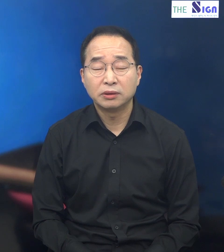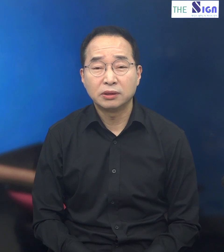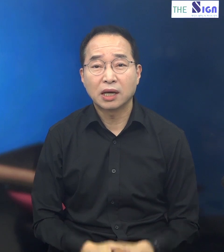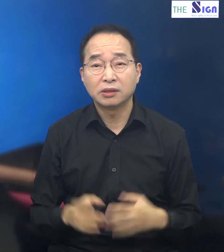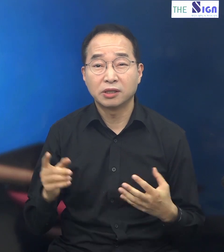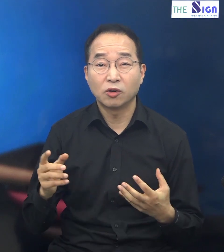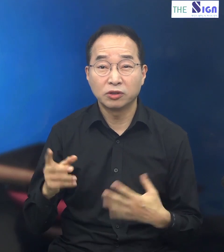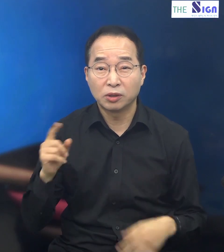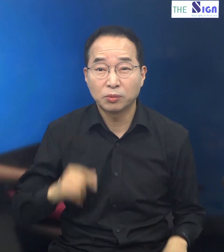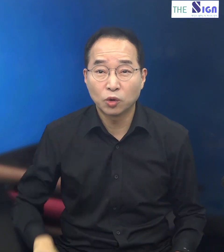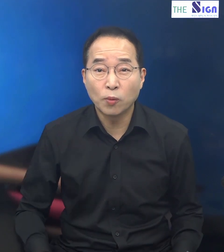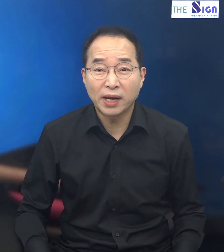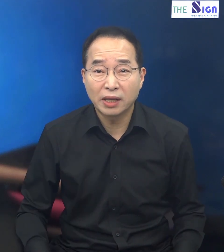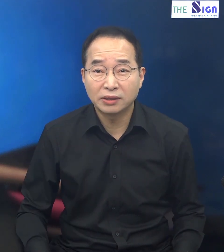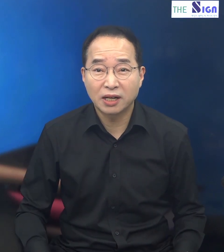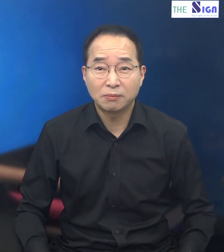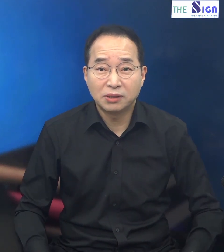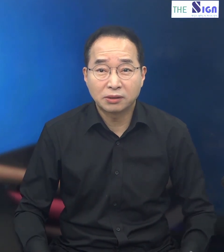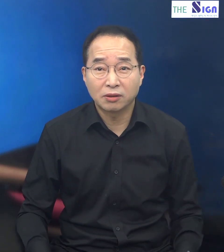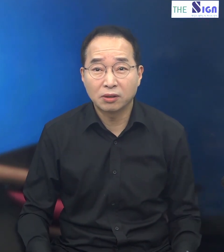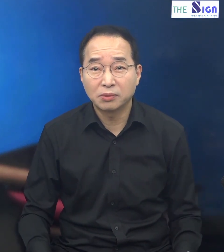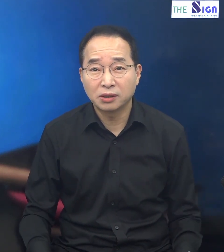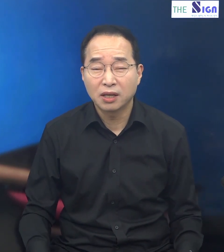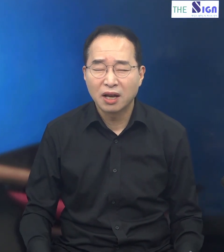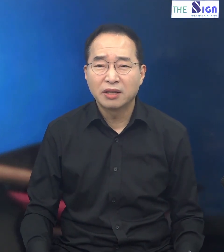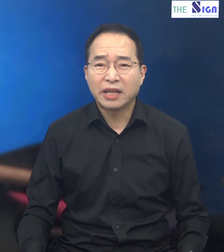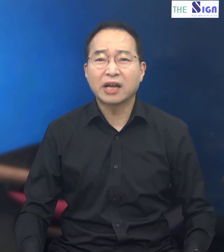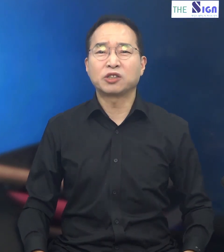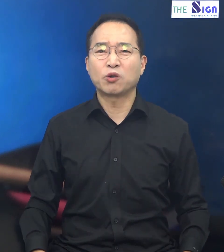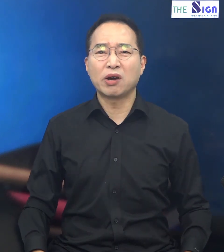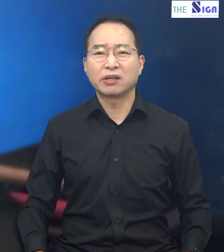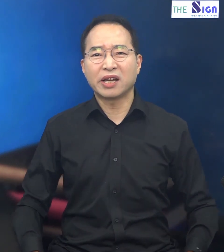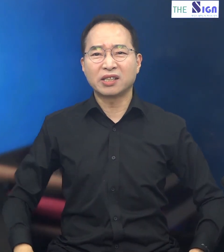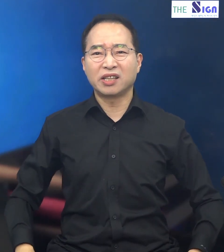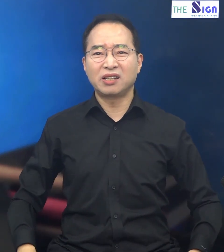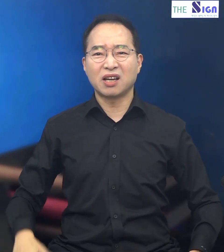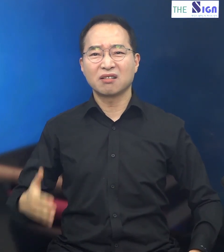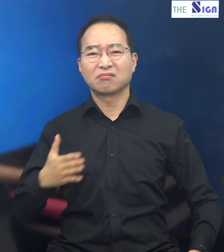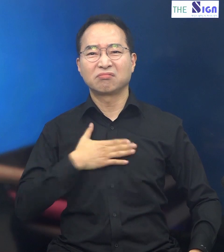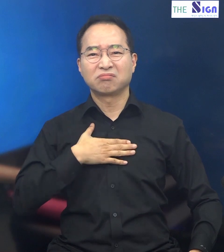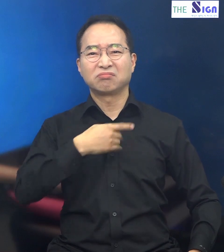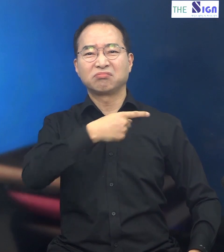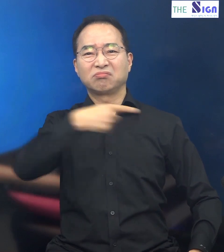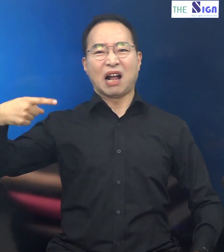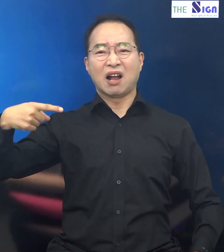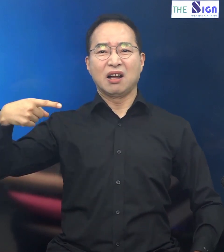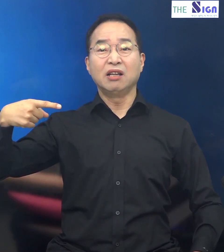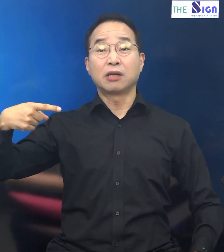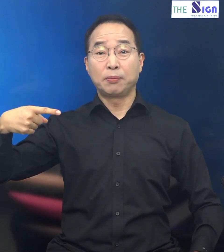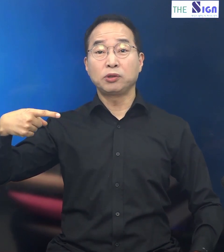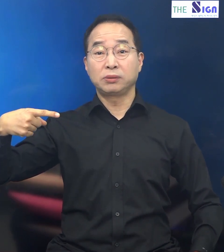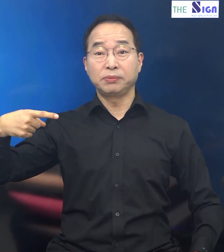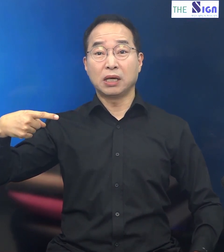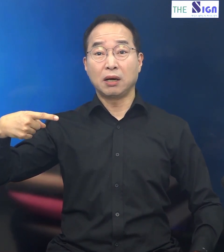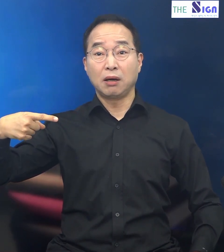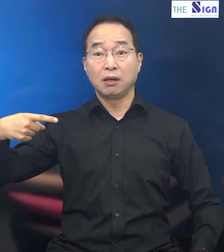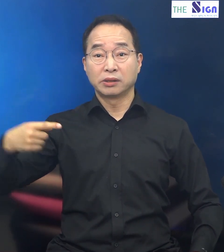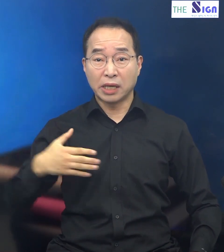약간 이제 어떤 사람이 교만한 사람이 있어. 그러면 내가 최고야. 내가 제일이야. 이렇게 표현 씁니다. 자,